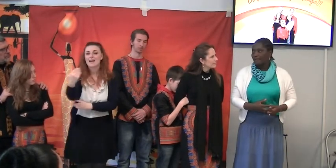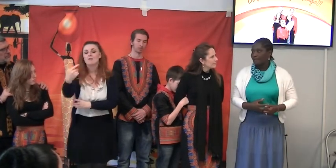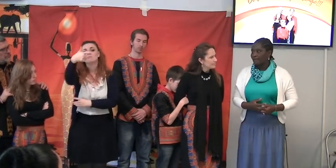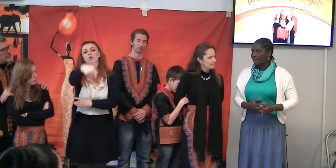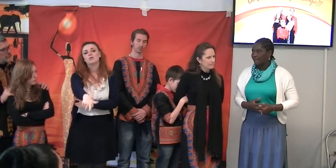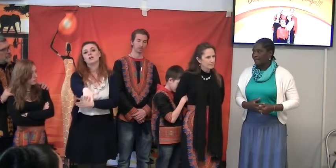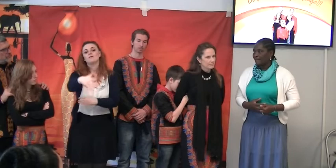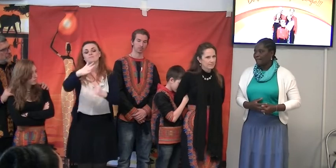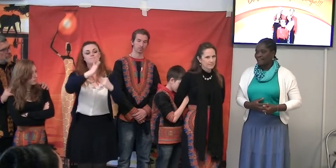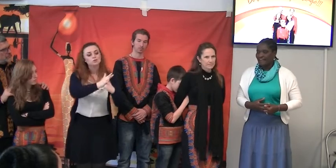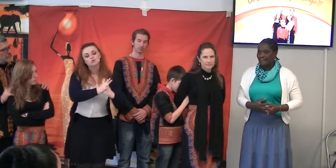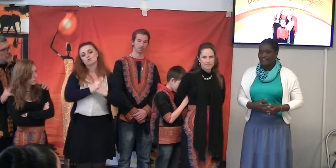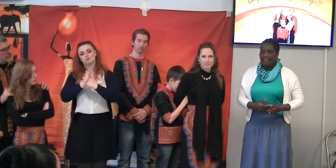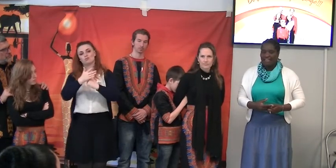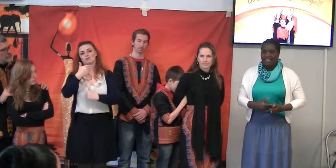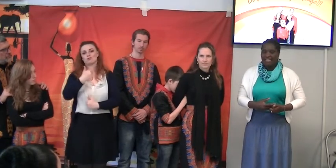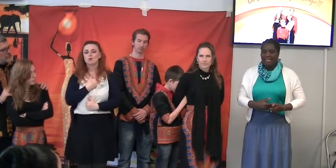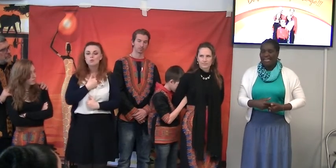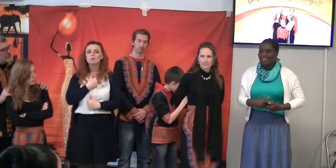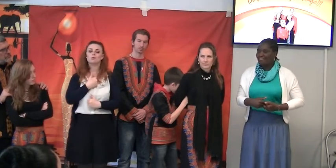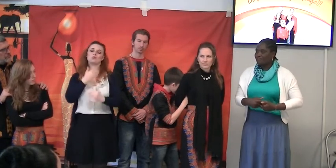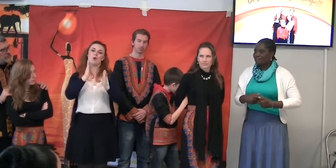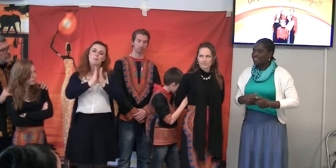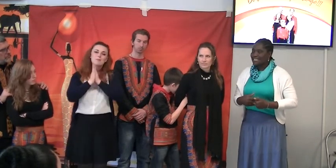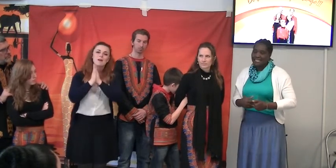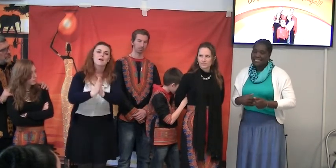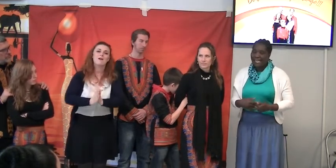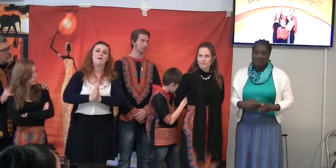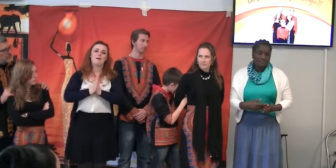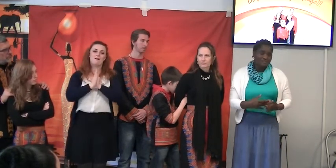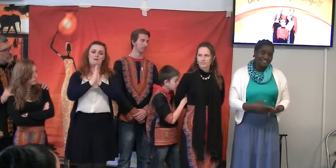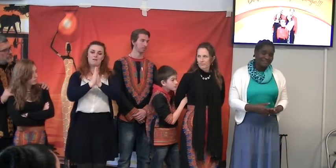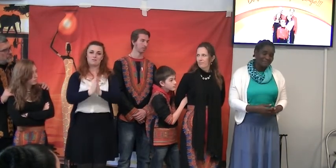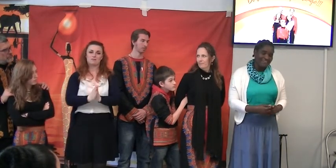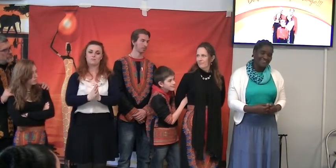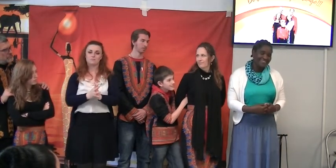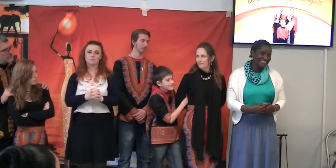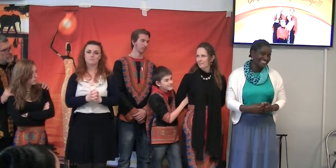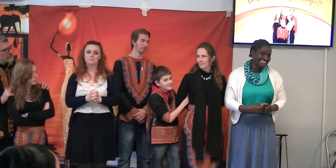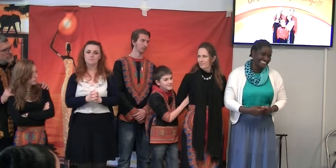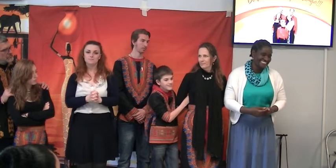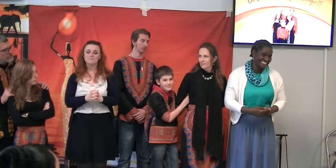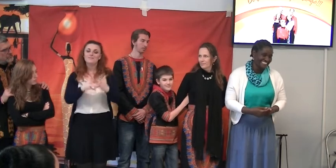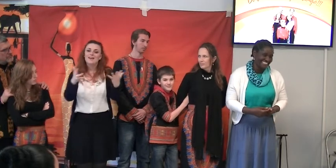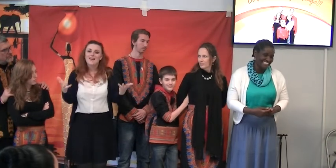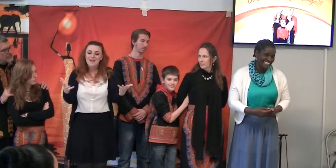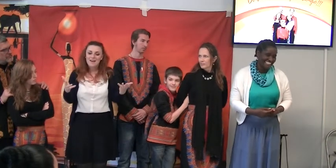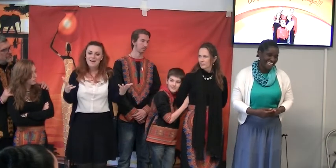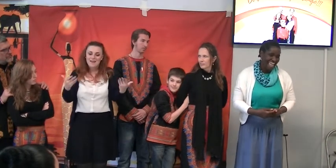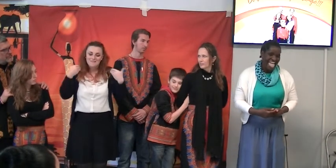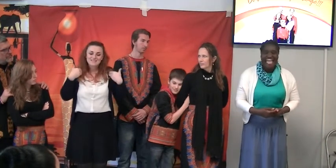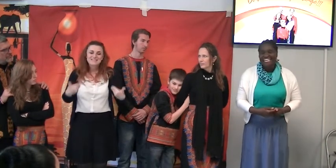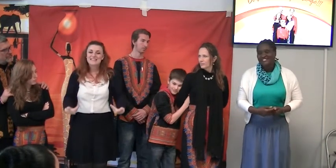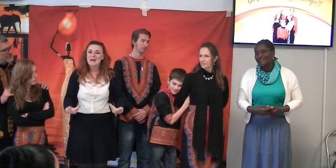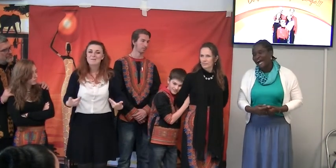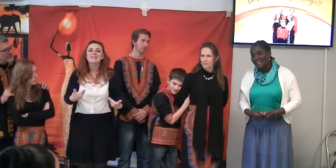voi ci avete sostenuto con la preghiera. And they physically came to visit me. E fisicamente siete venuti a